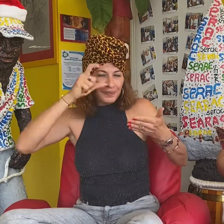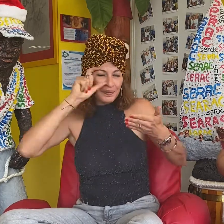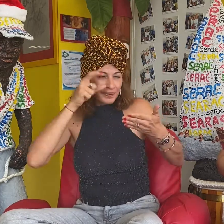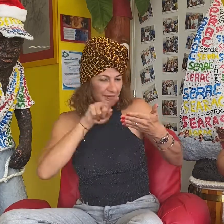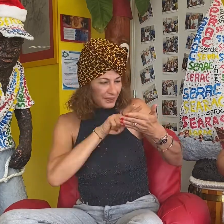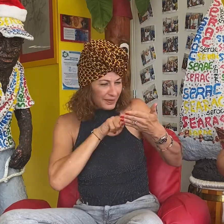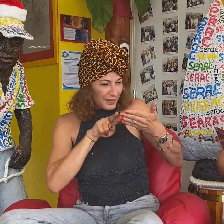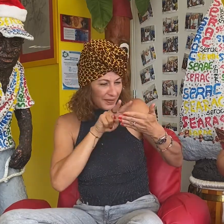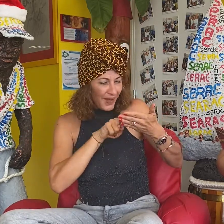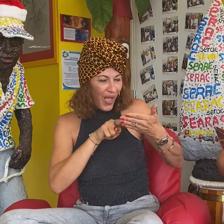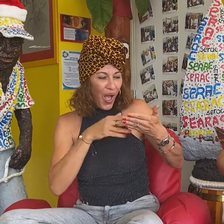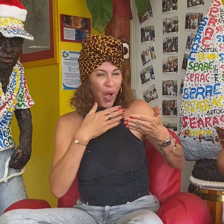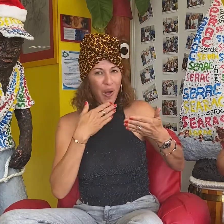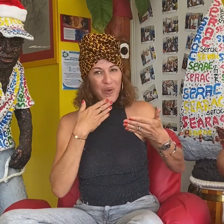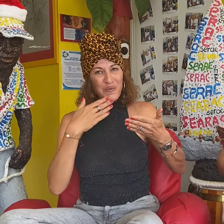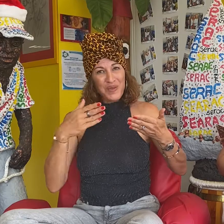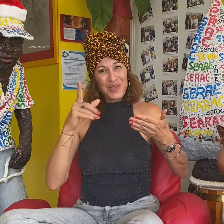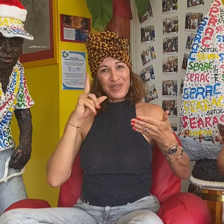Merci, Père Noël.